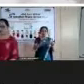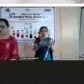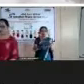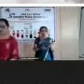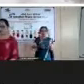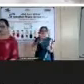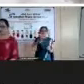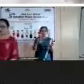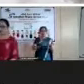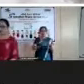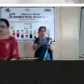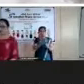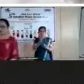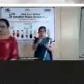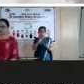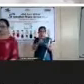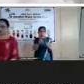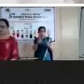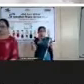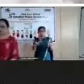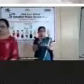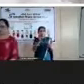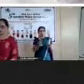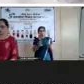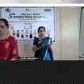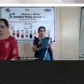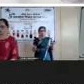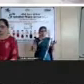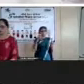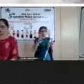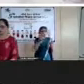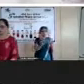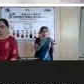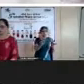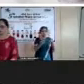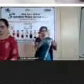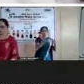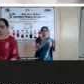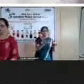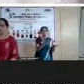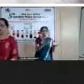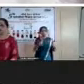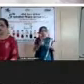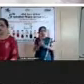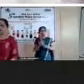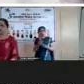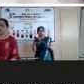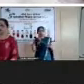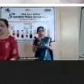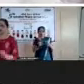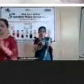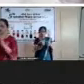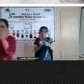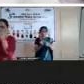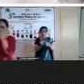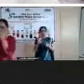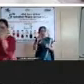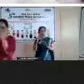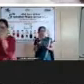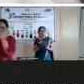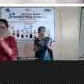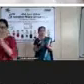सरकारी संगठनों को राष्ट्रीय दिव्यांग वित्त एवं विकास निगम के साथ समायोजन करने की आवश्यकता है। राष्ट्रीय संस्थानों